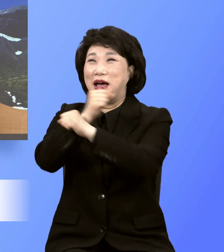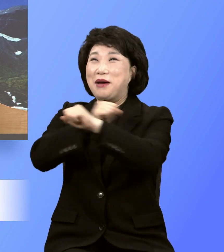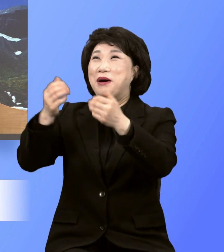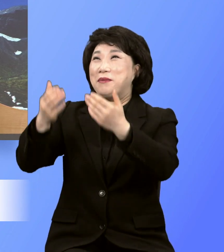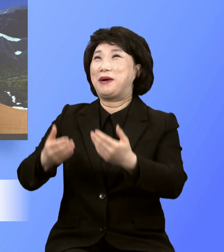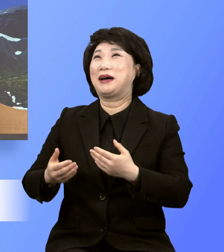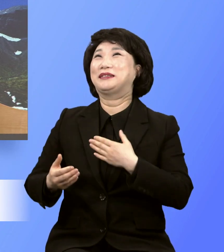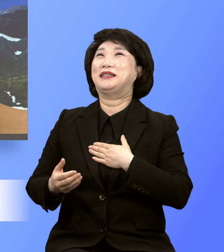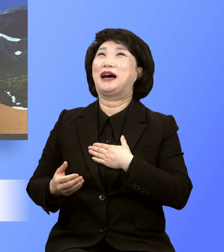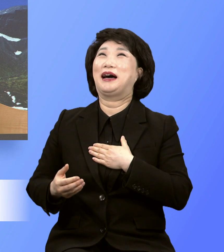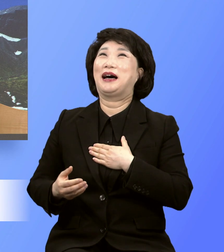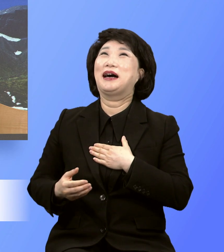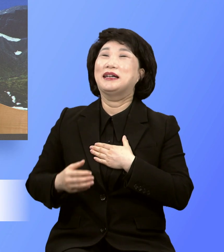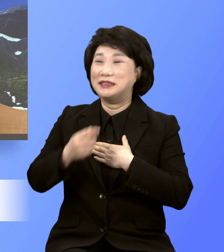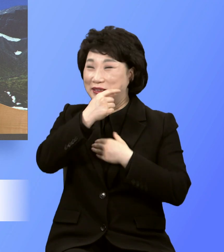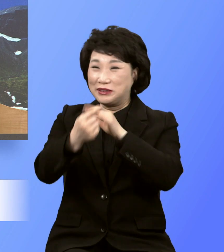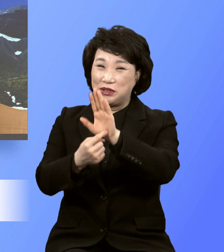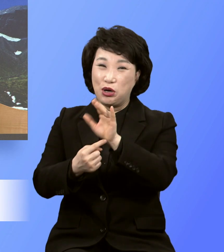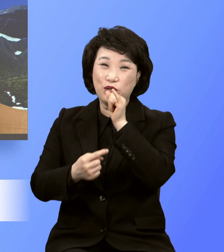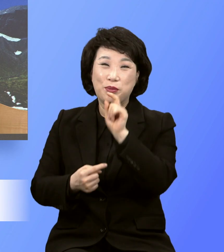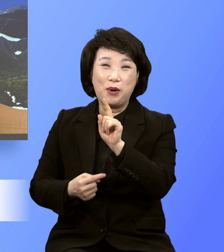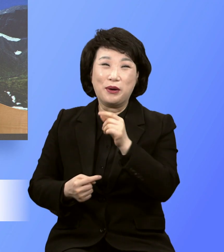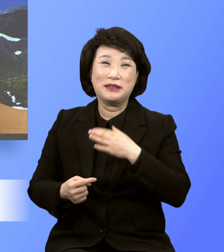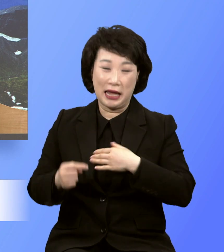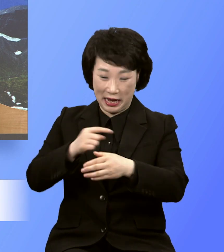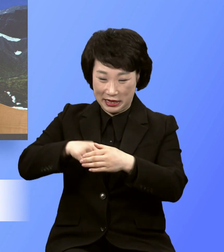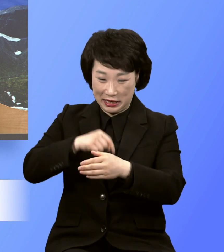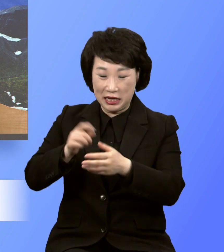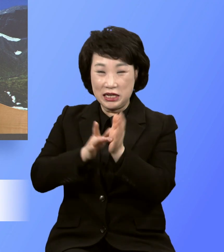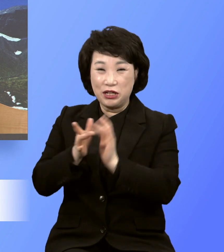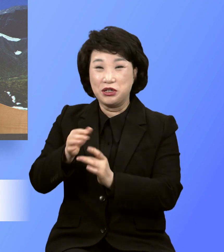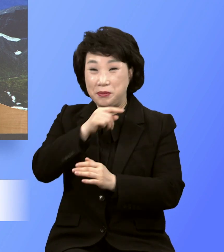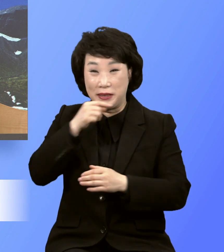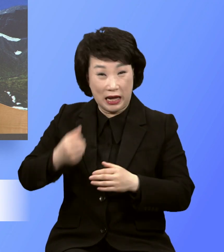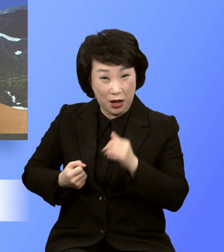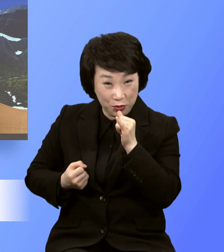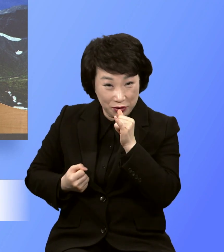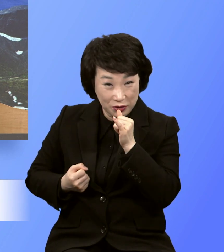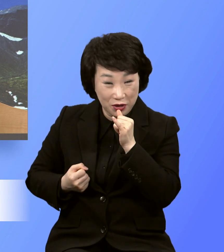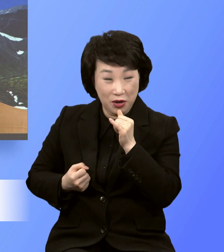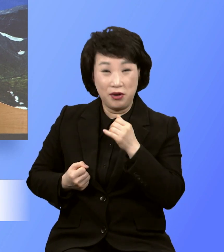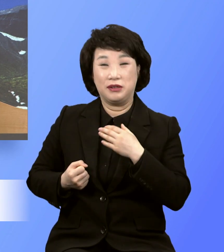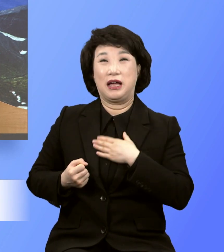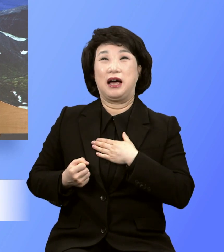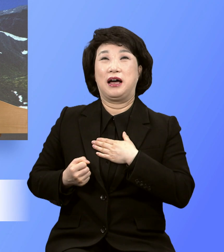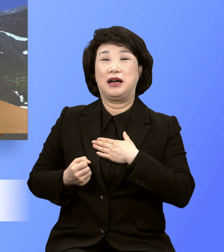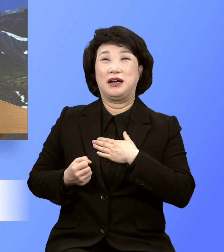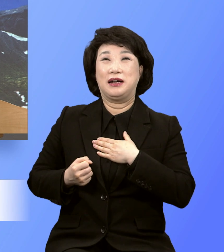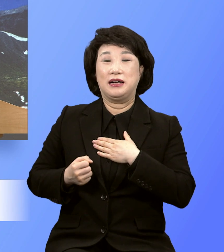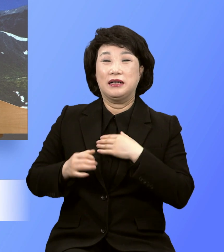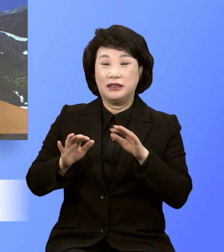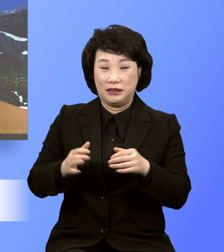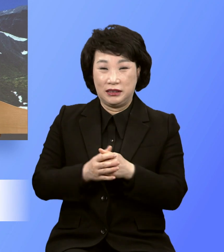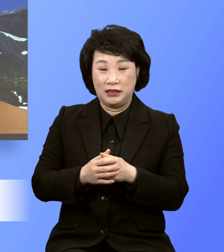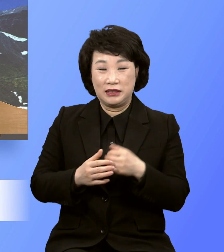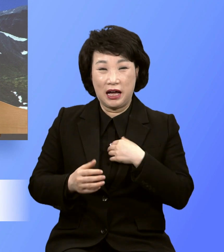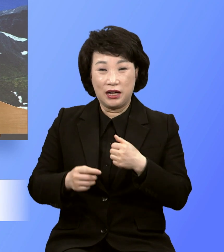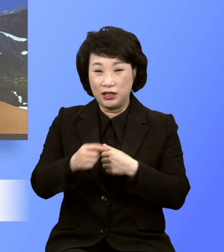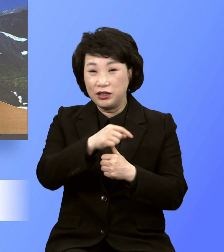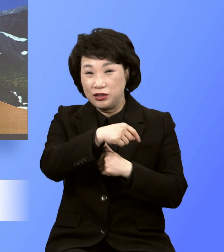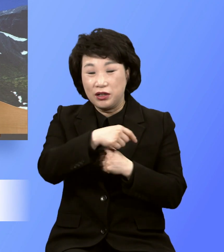해방된 자의 그 증거는 그 안에 예수 피가 있고 그를 죽이는